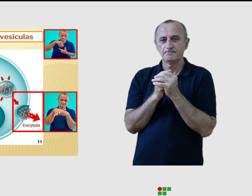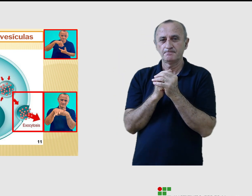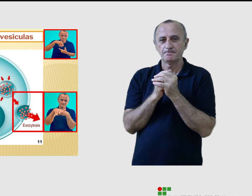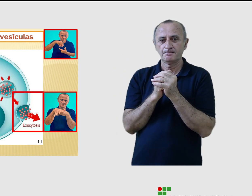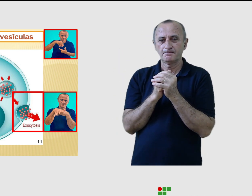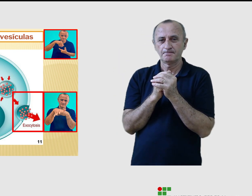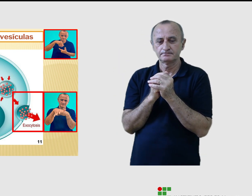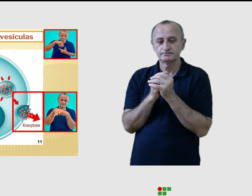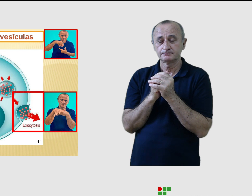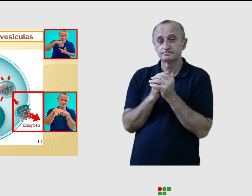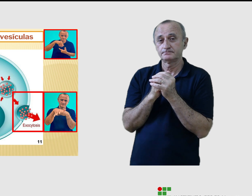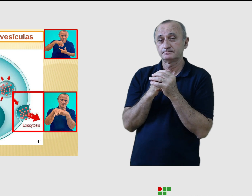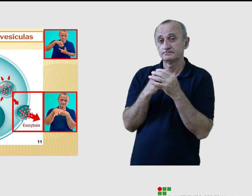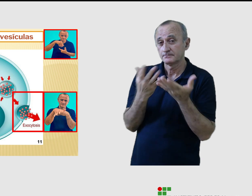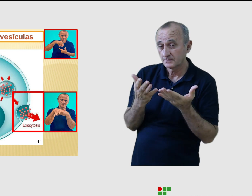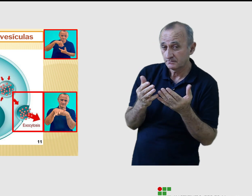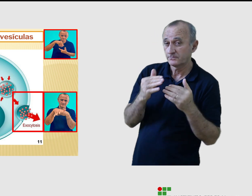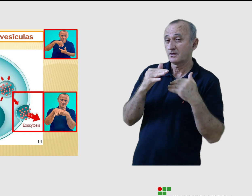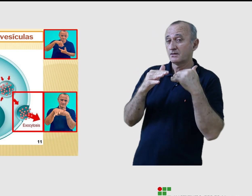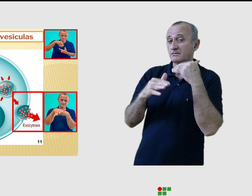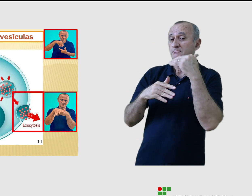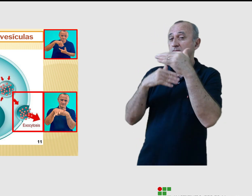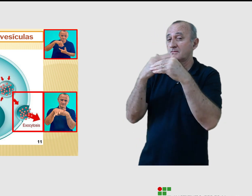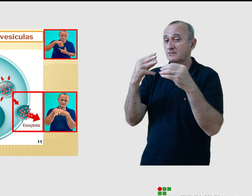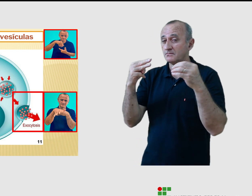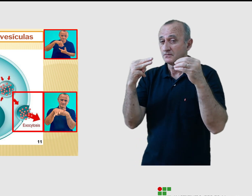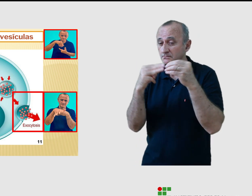essas partículas vermelhas.